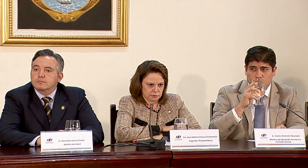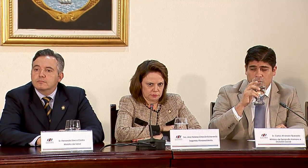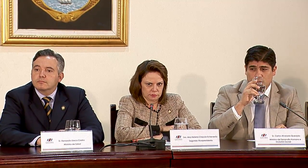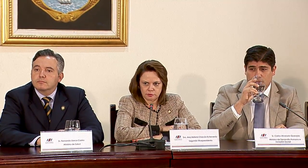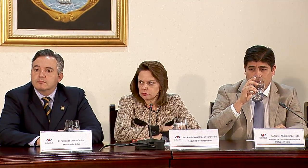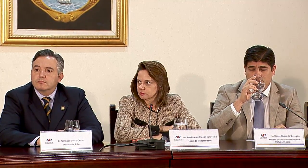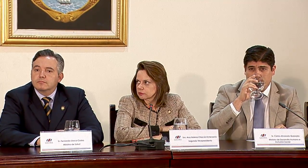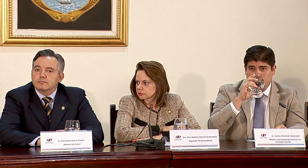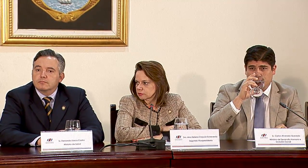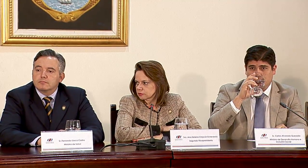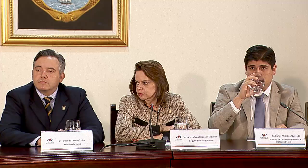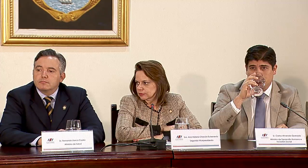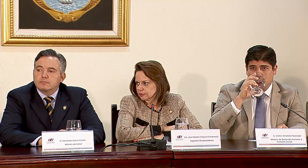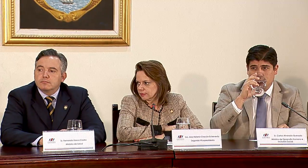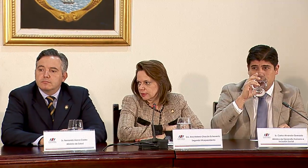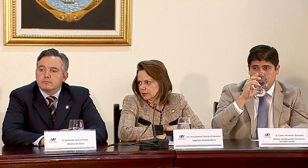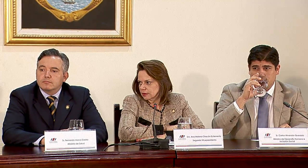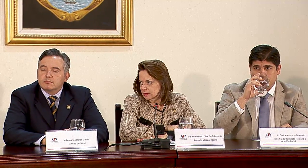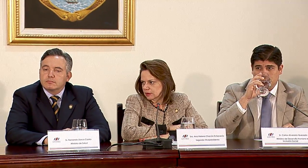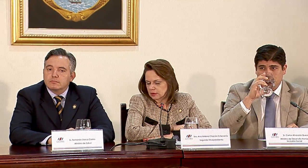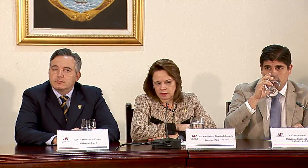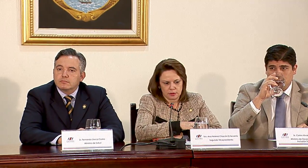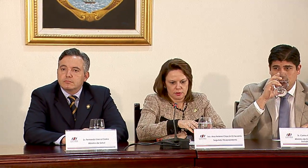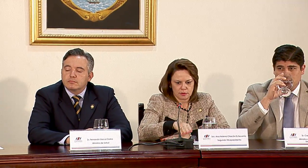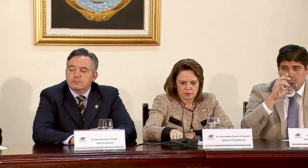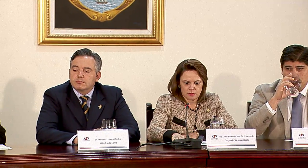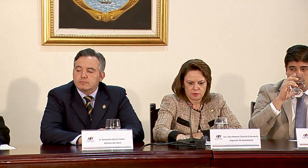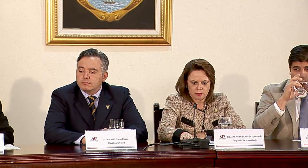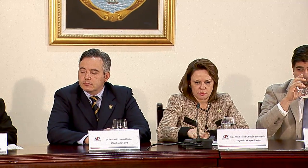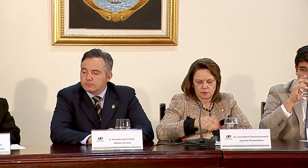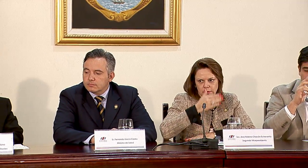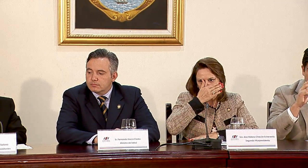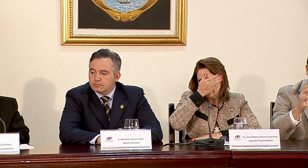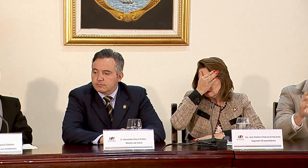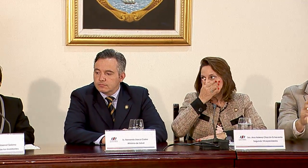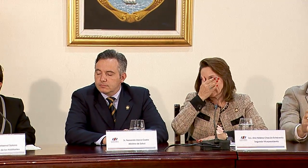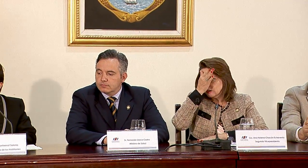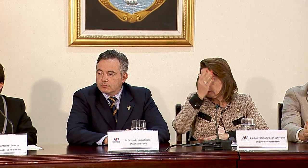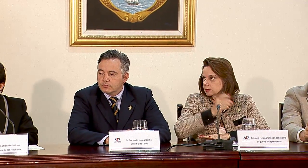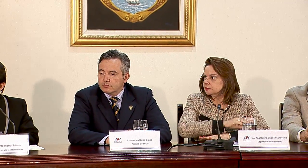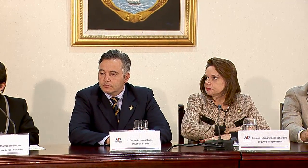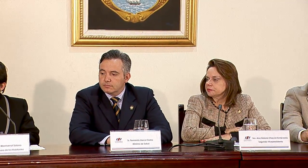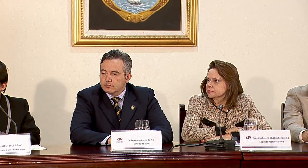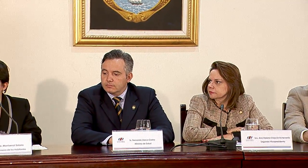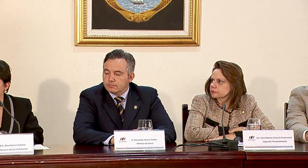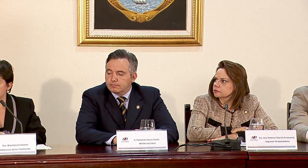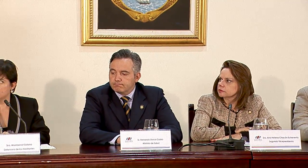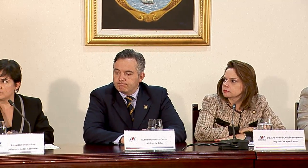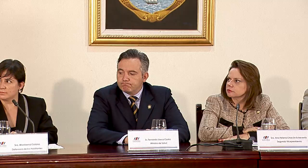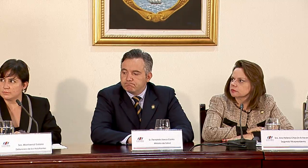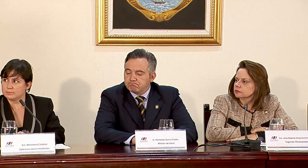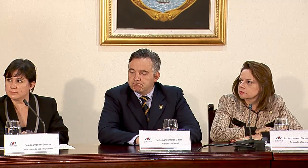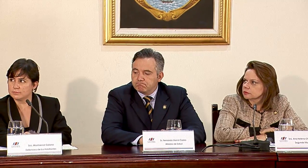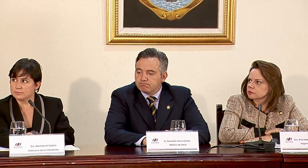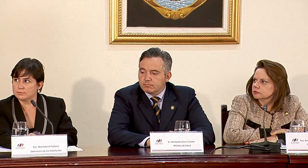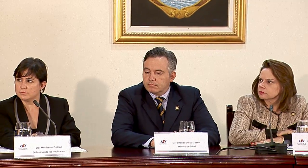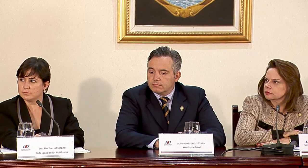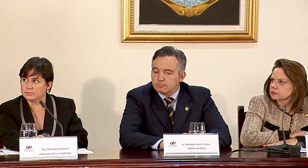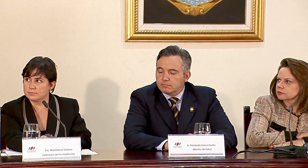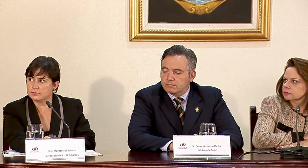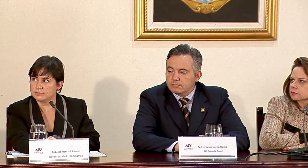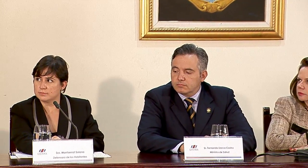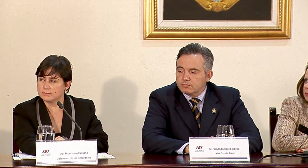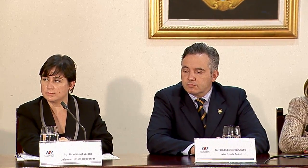escucharemos a la señora Defensor de los Habitantes, doña Montserrat Solano, quien nos amplía sobre las acciones y la participación que tendrá la